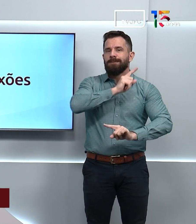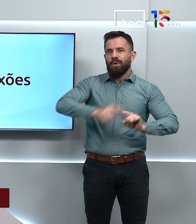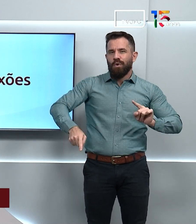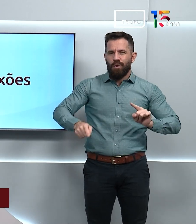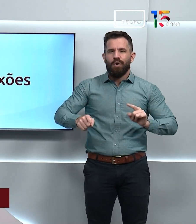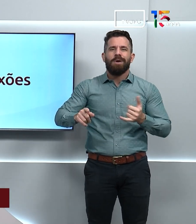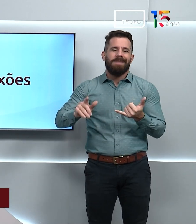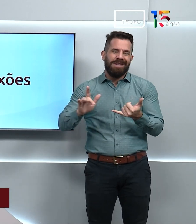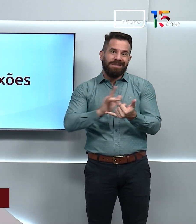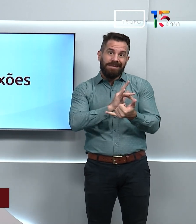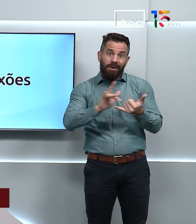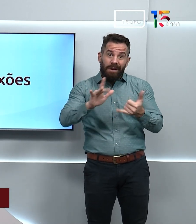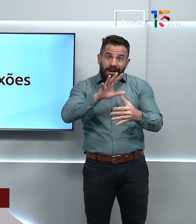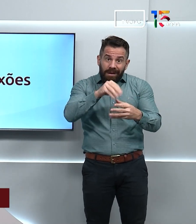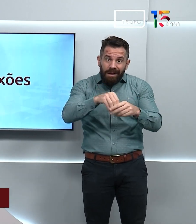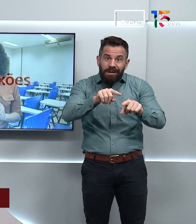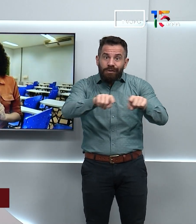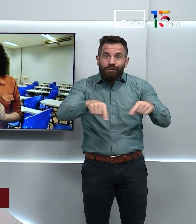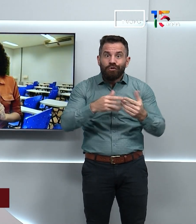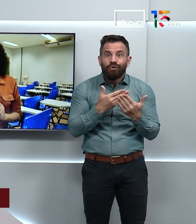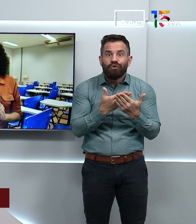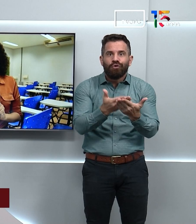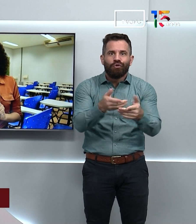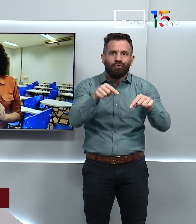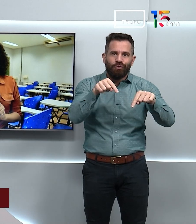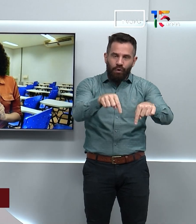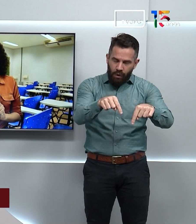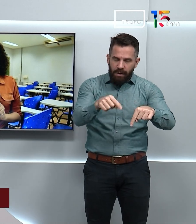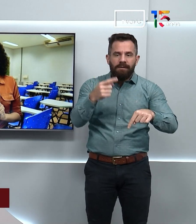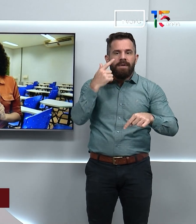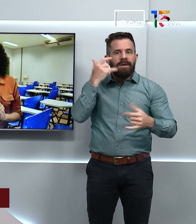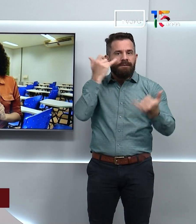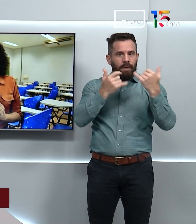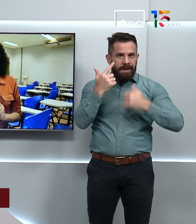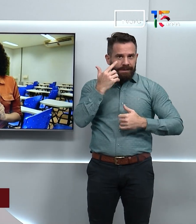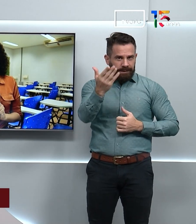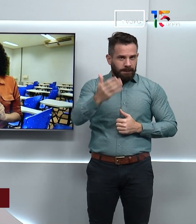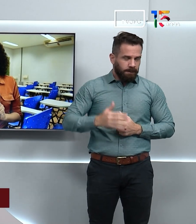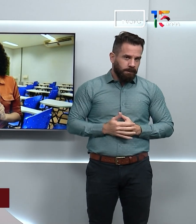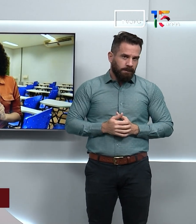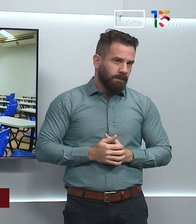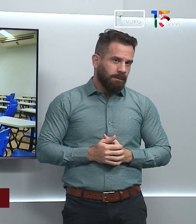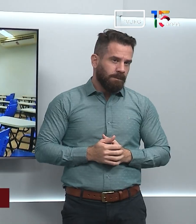nas escolas. Você confere mais detalhes no nosso conteúdo de hoje.